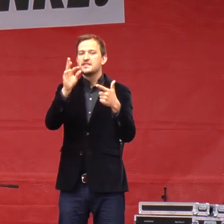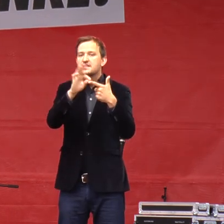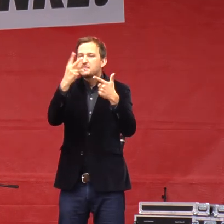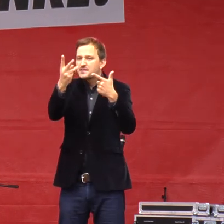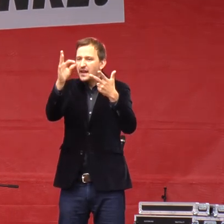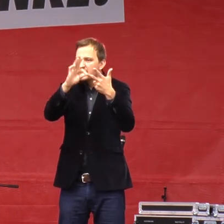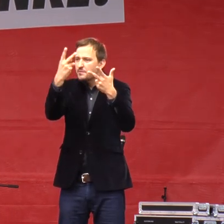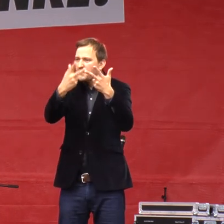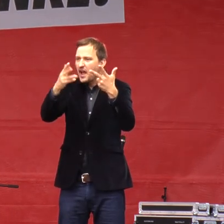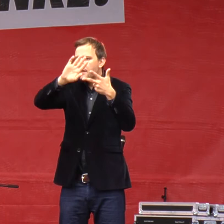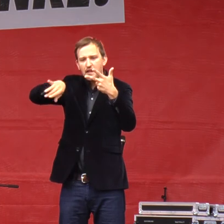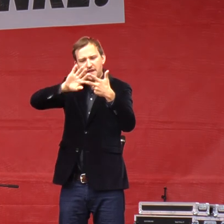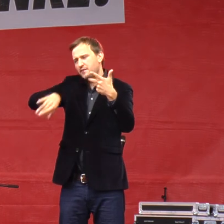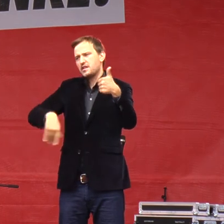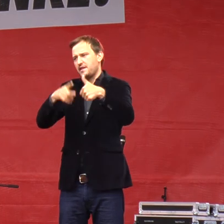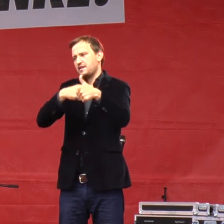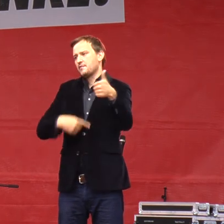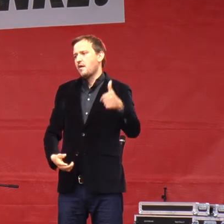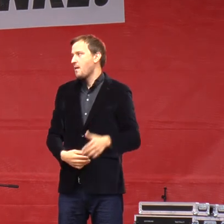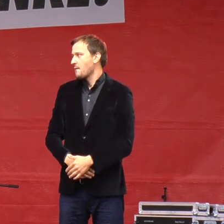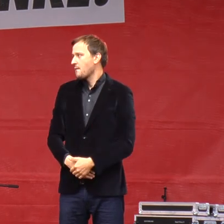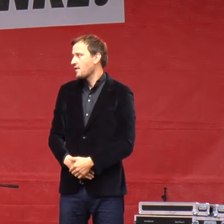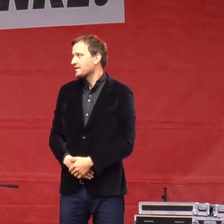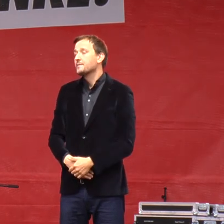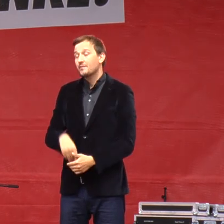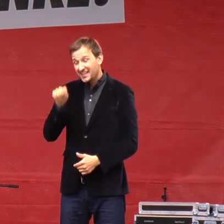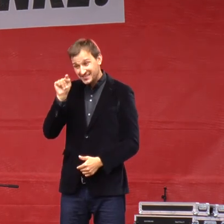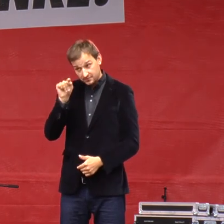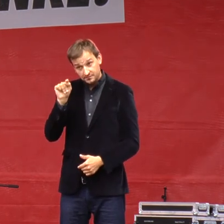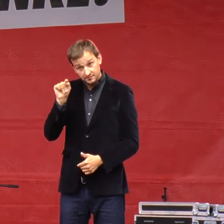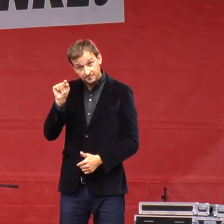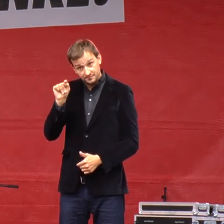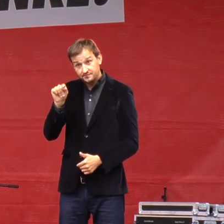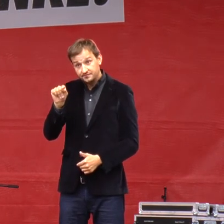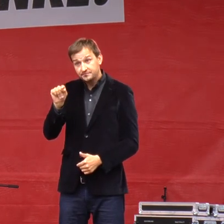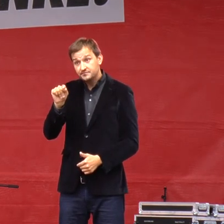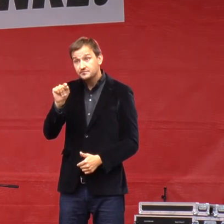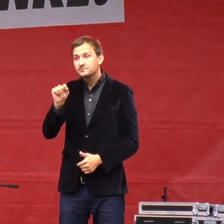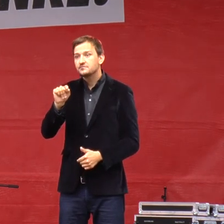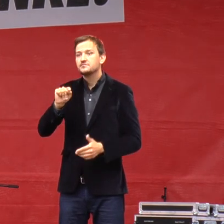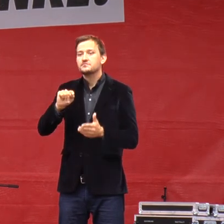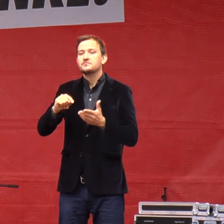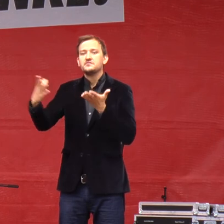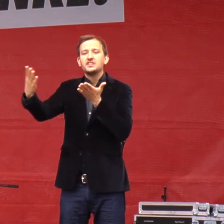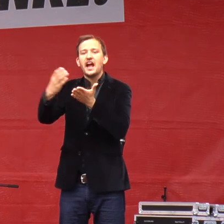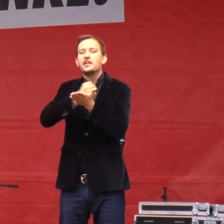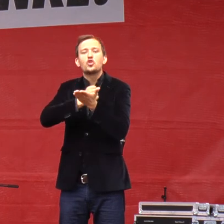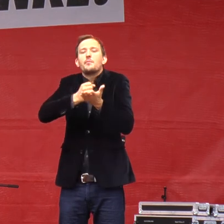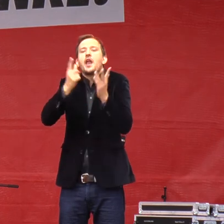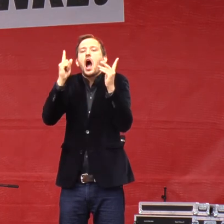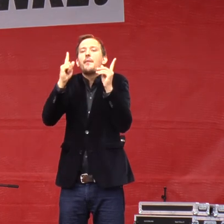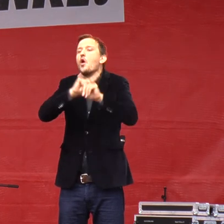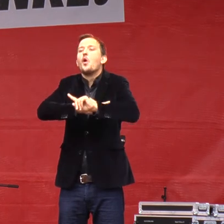2 und 3 entfallen. Und das ist leistungsloses Einkommen. Und da sind